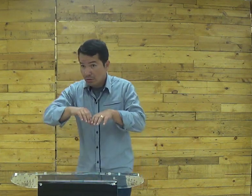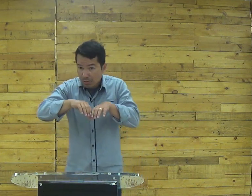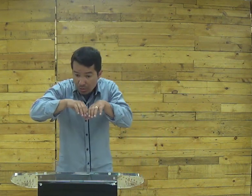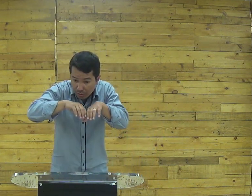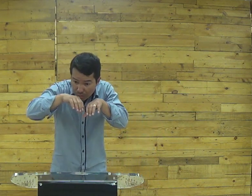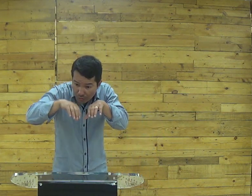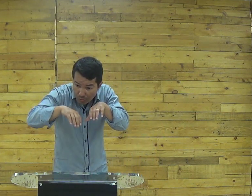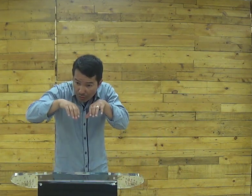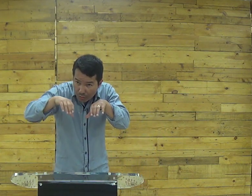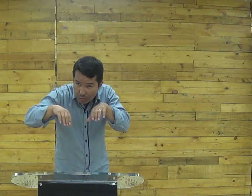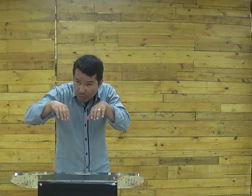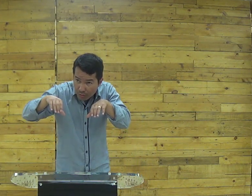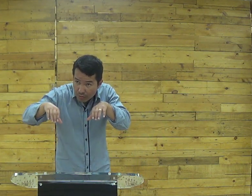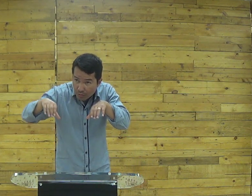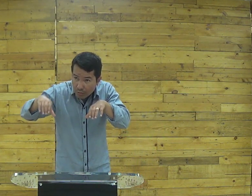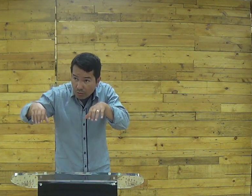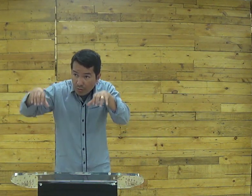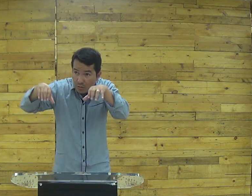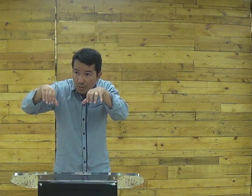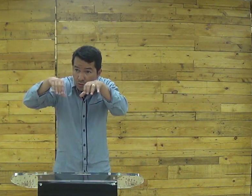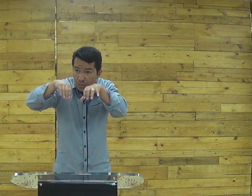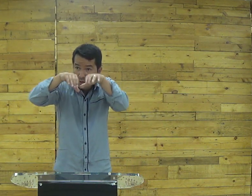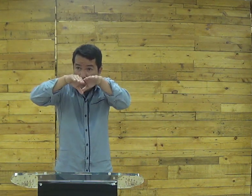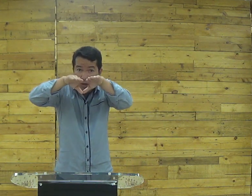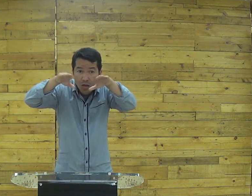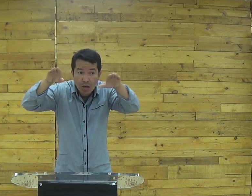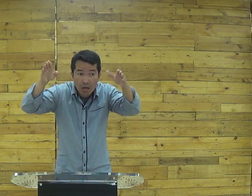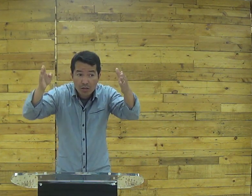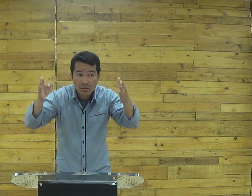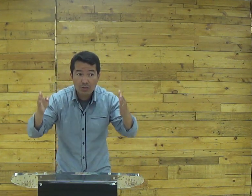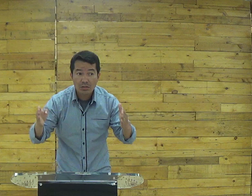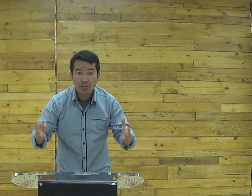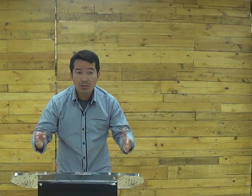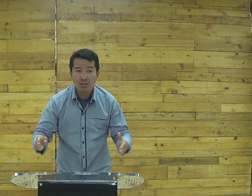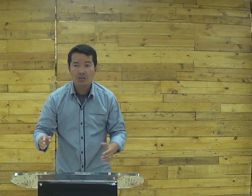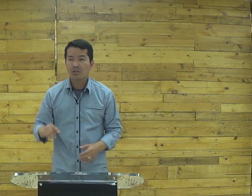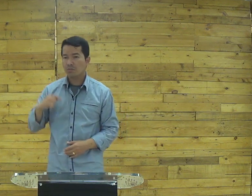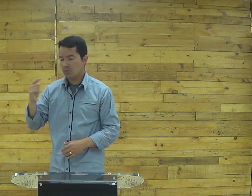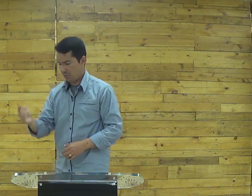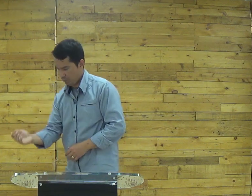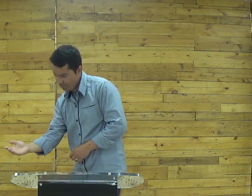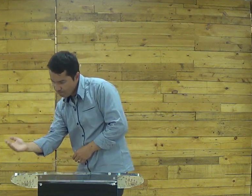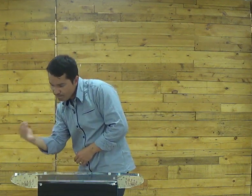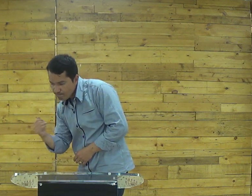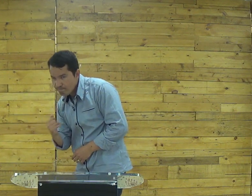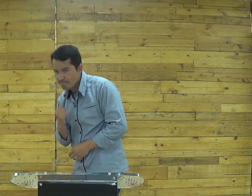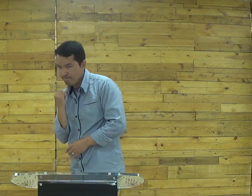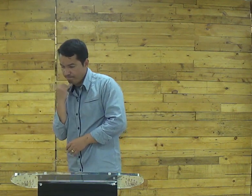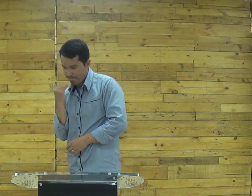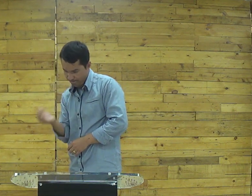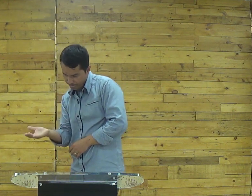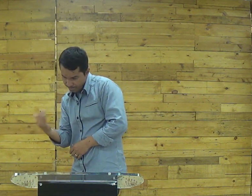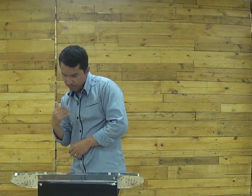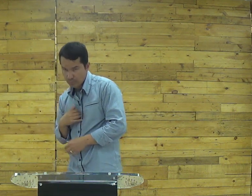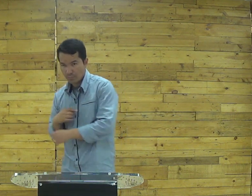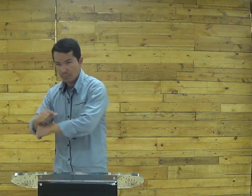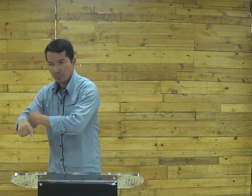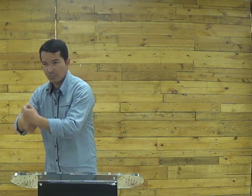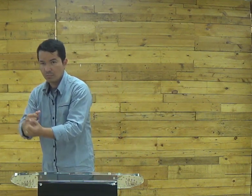repente, Isaque vai ali e o ajuda a montar aquele altar. Ele pede ajuda para o seu filho, mas de repente ele